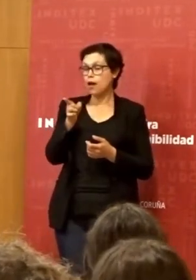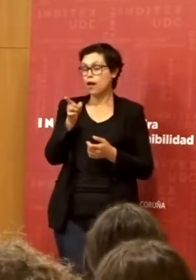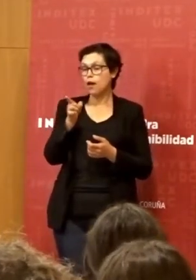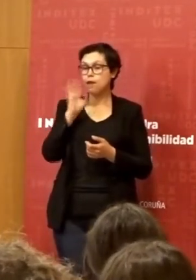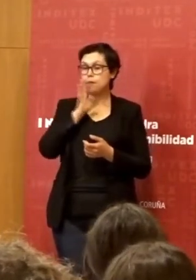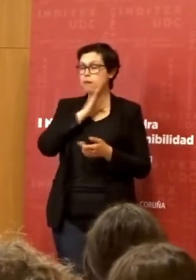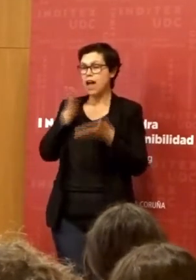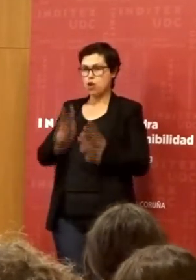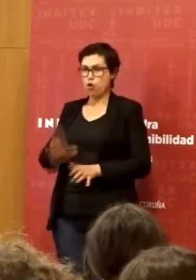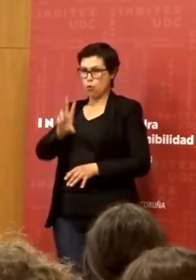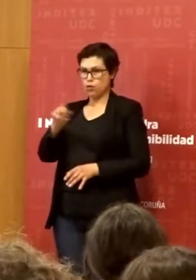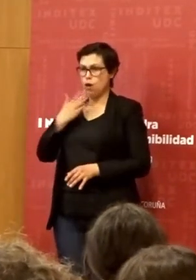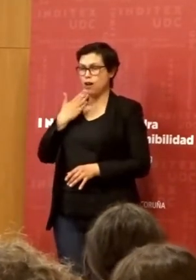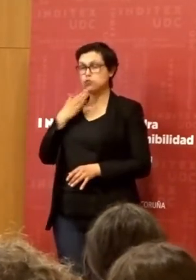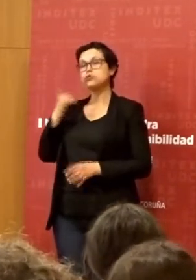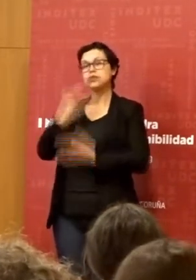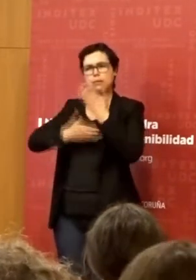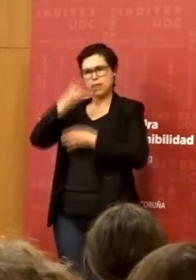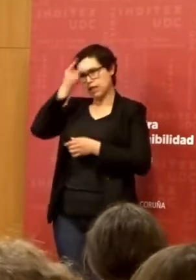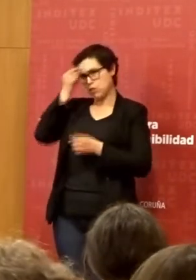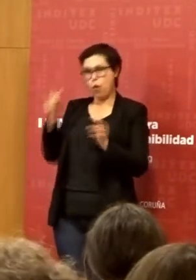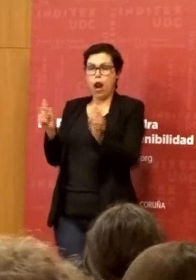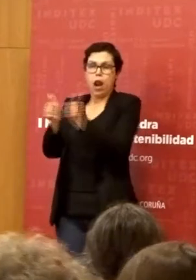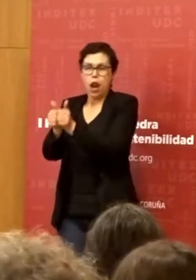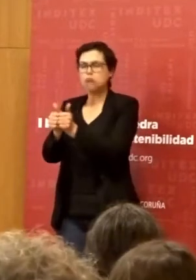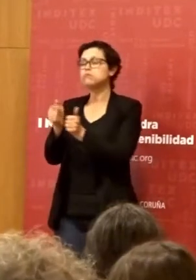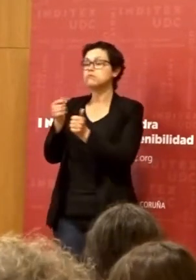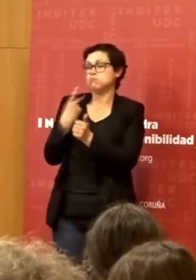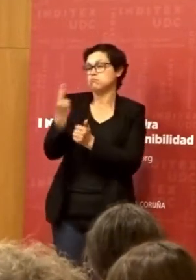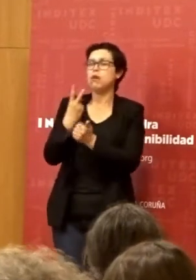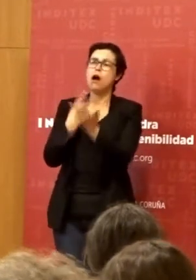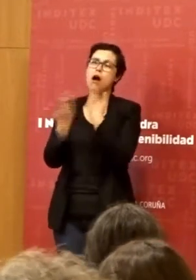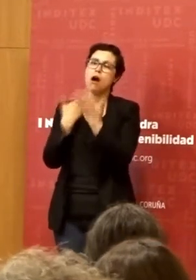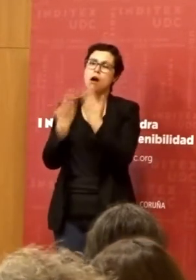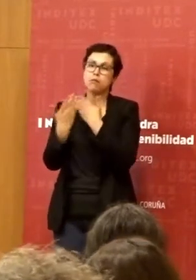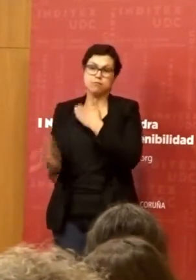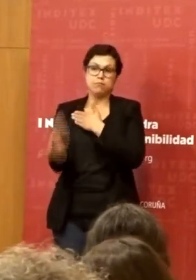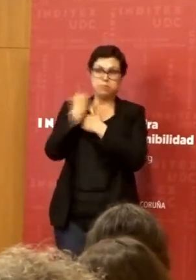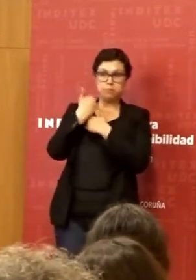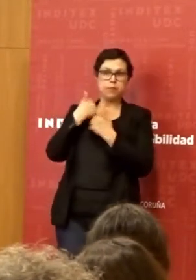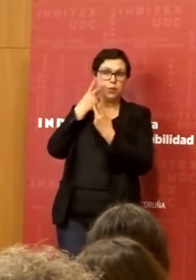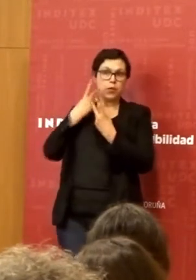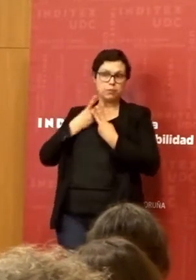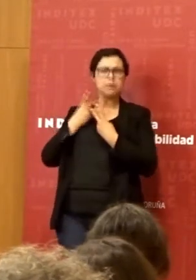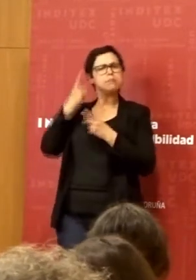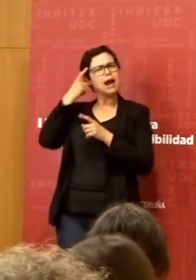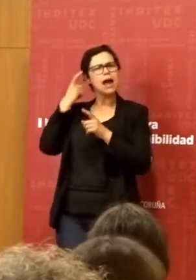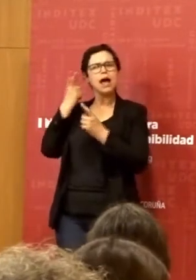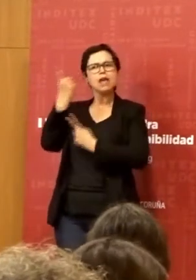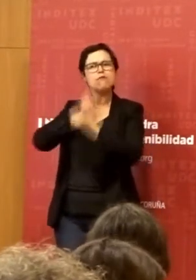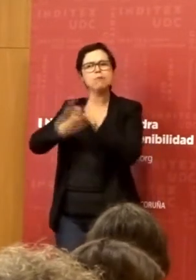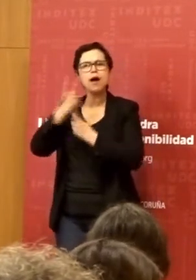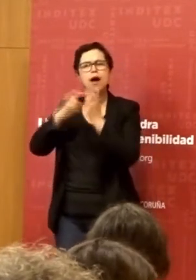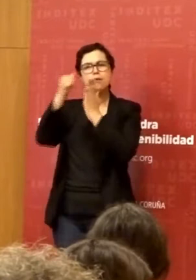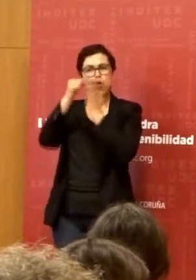hijo de 21 años con discapacidad intelectual y estábamos hablando, esta madre había venido a verme para informarse sobre el programa